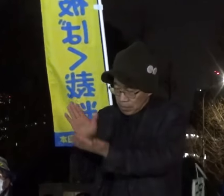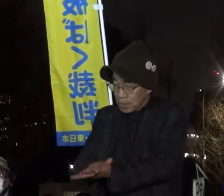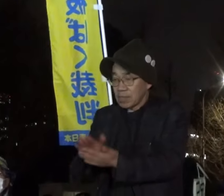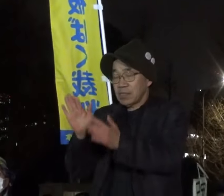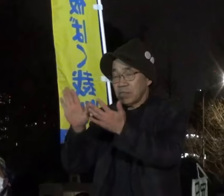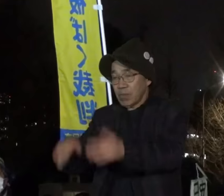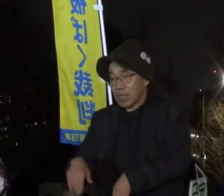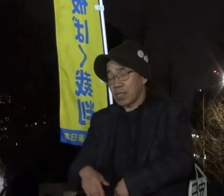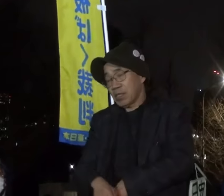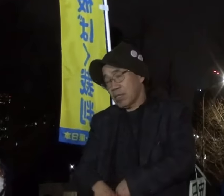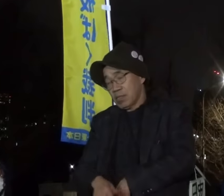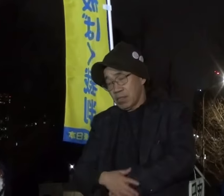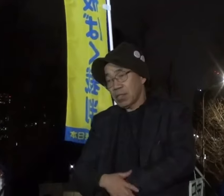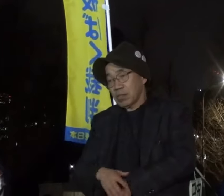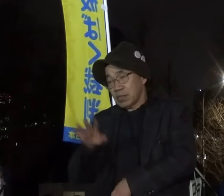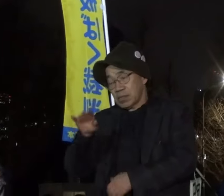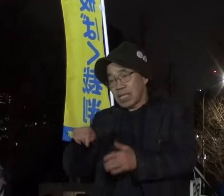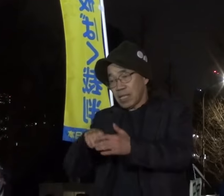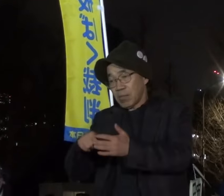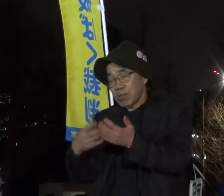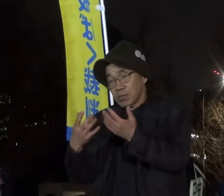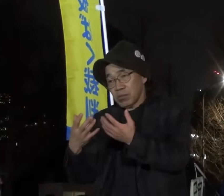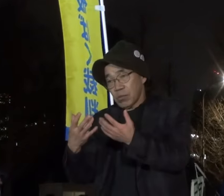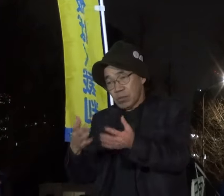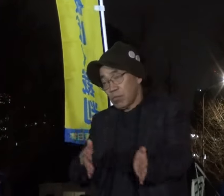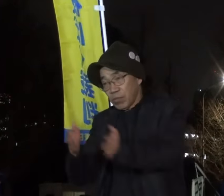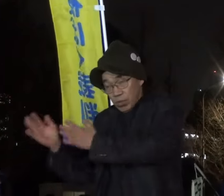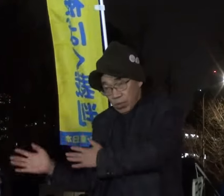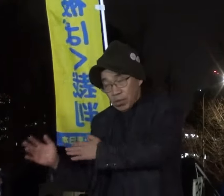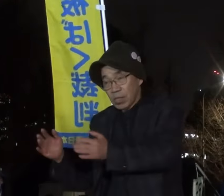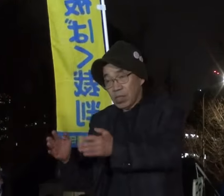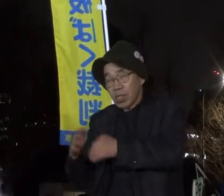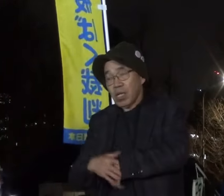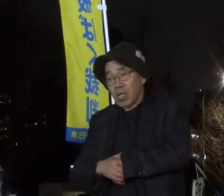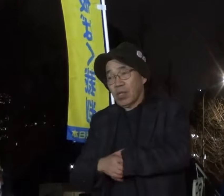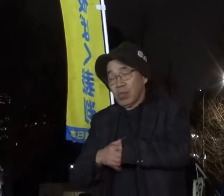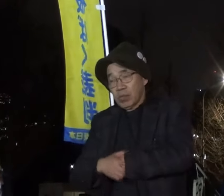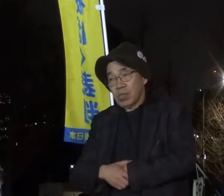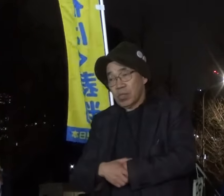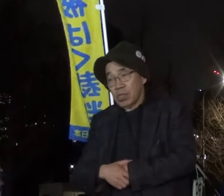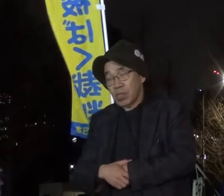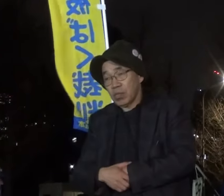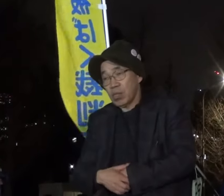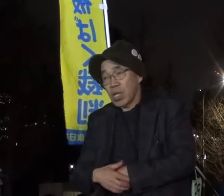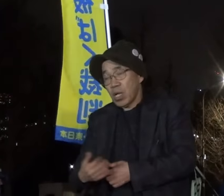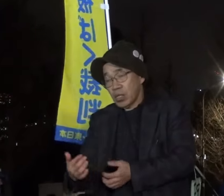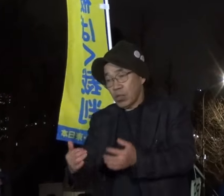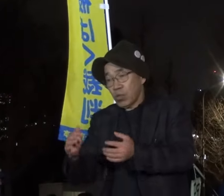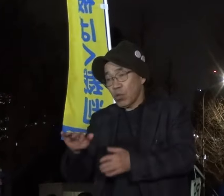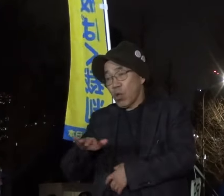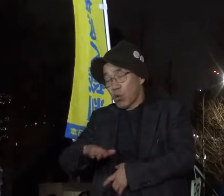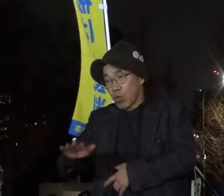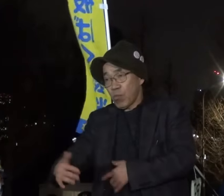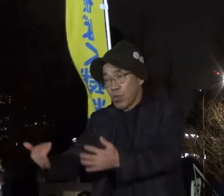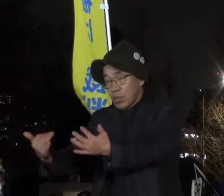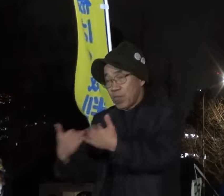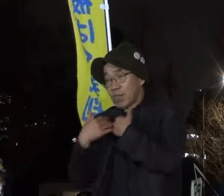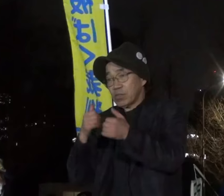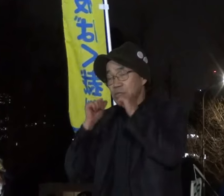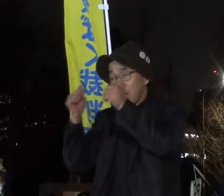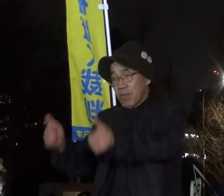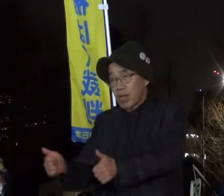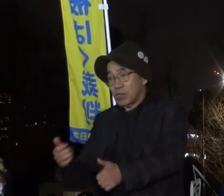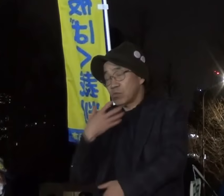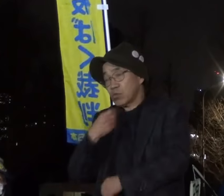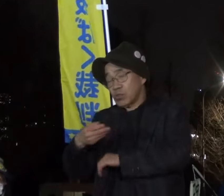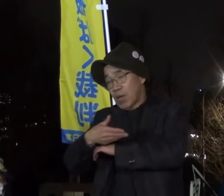はそれくらいにしまして、この子供たち被爆裁判、これは、福島で今、福島地裁で